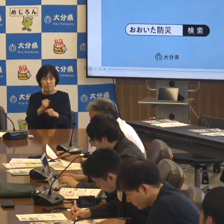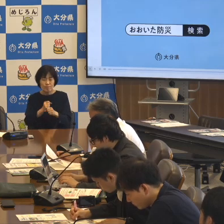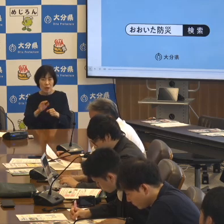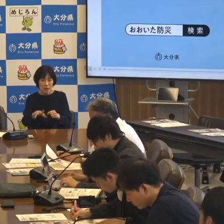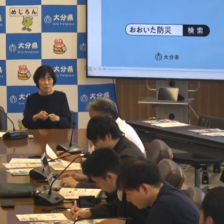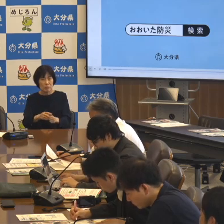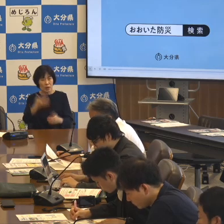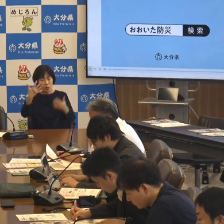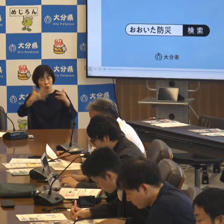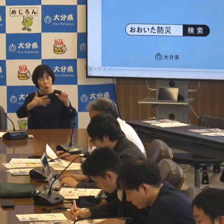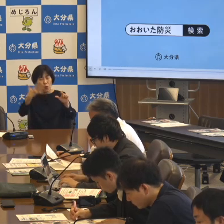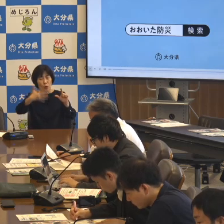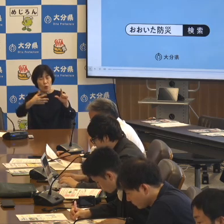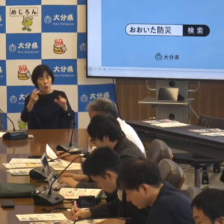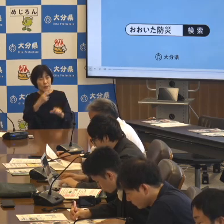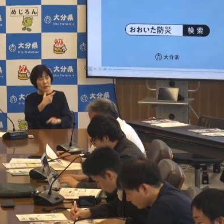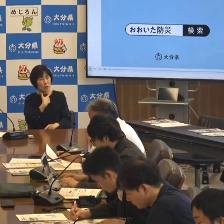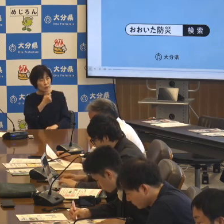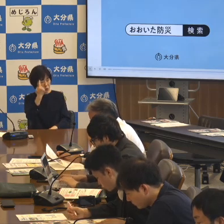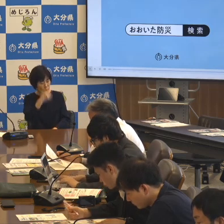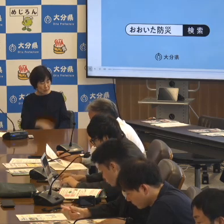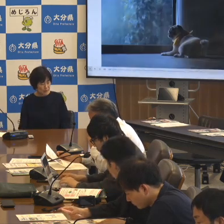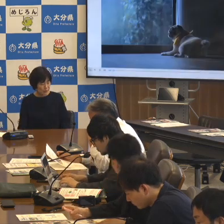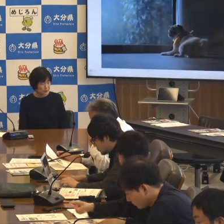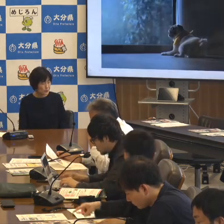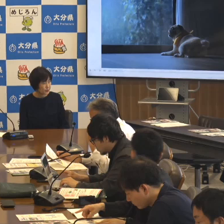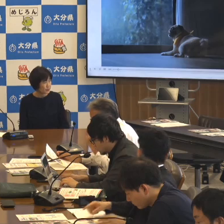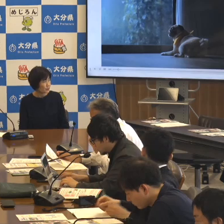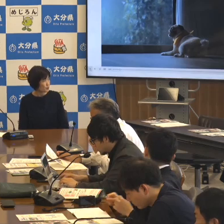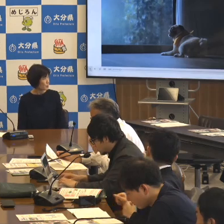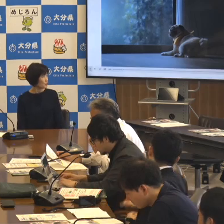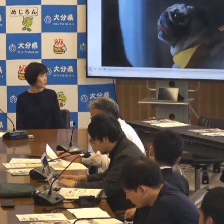と思います。はい。